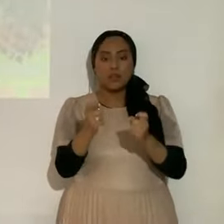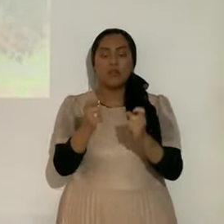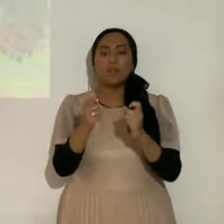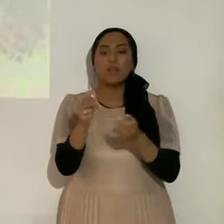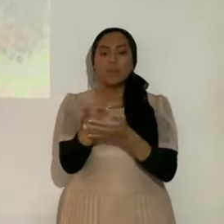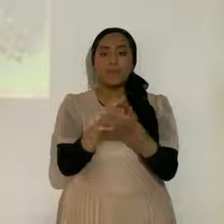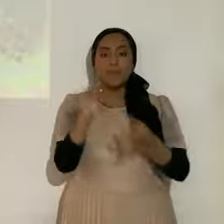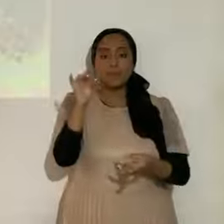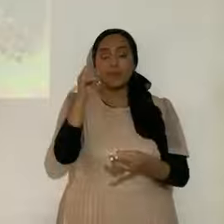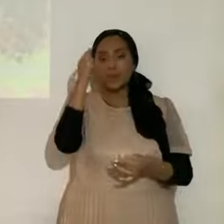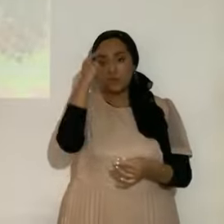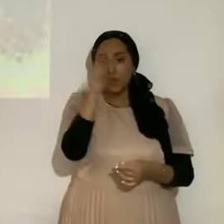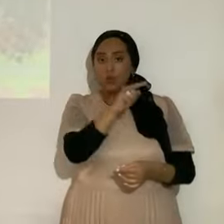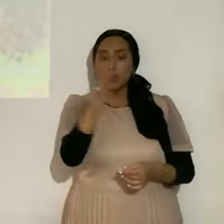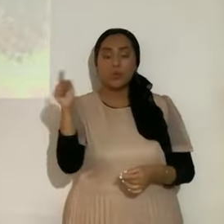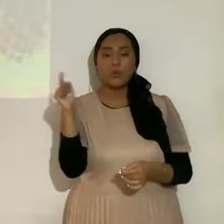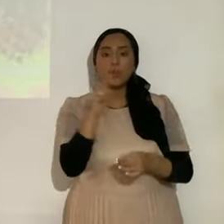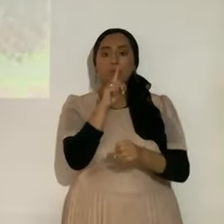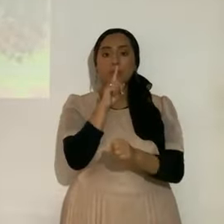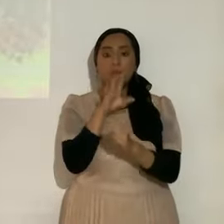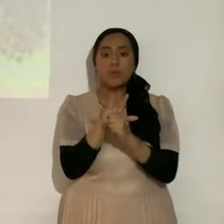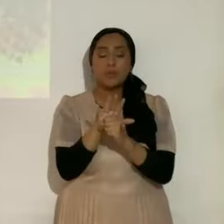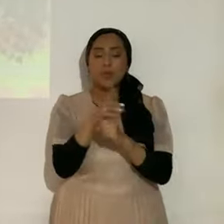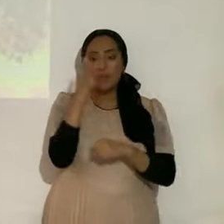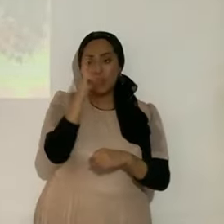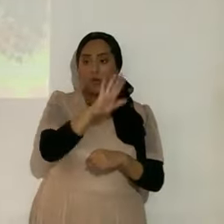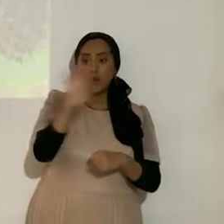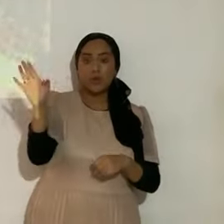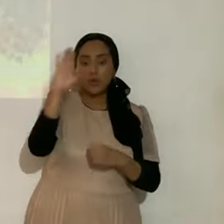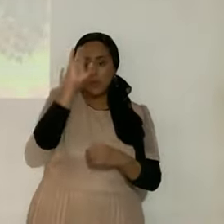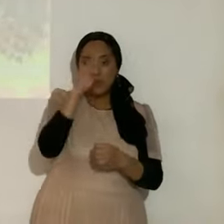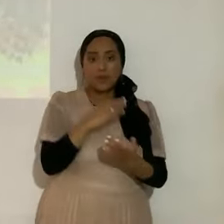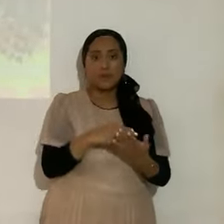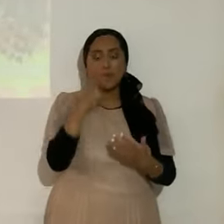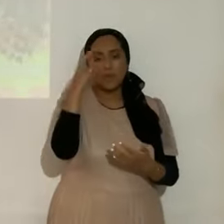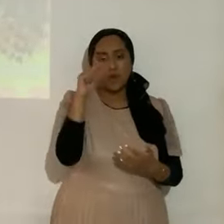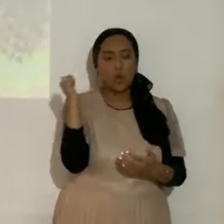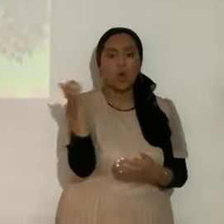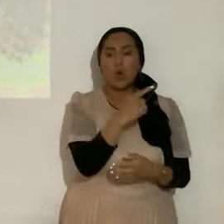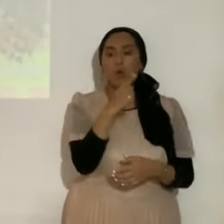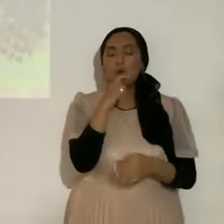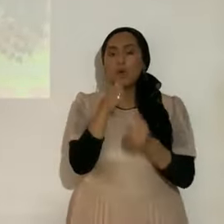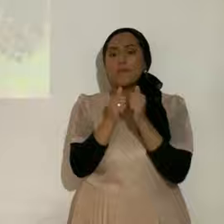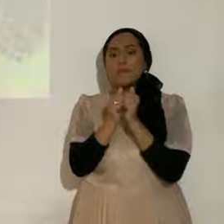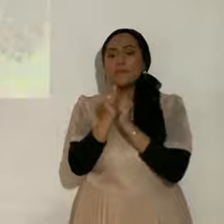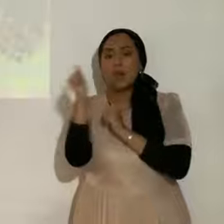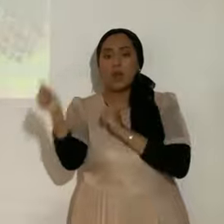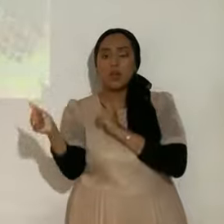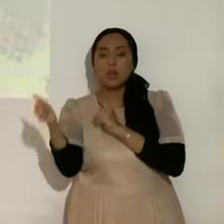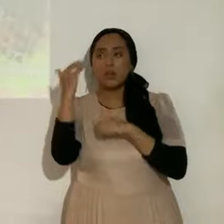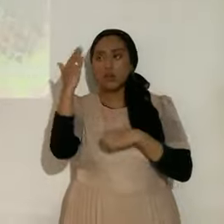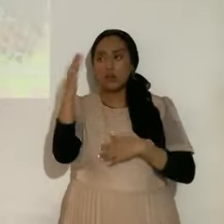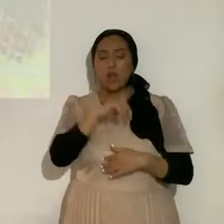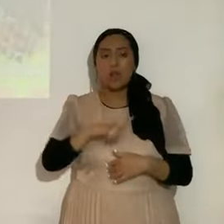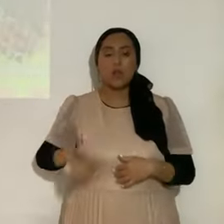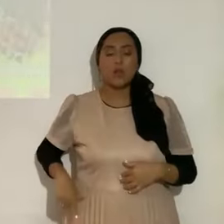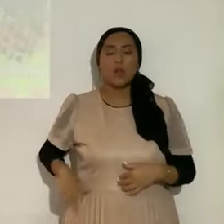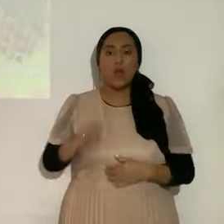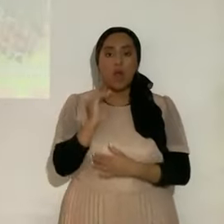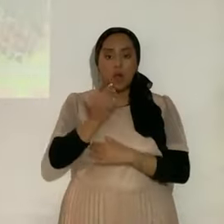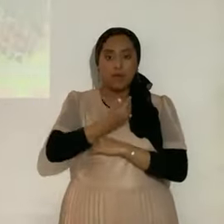Santo. Porque para vosotros es la promesa y para vuestros hijos, y para todos los que están lejos, para cuando el Elohim